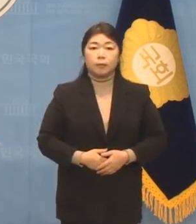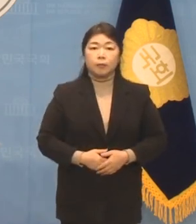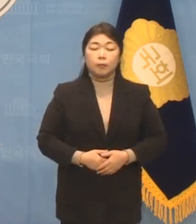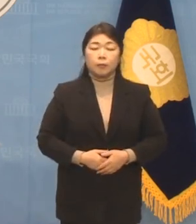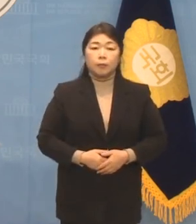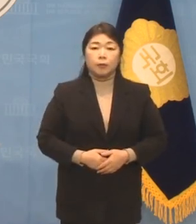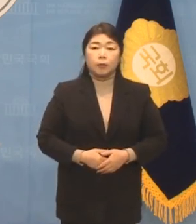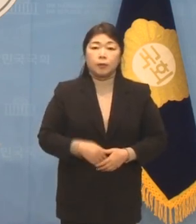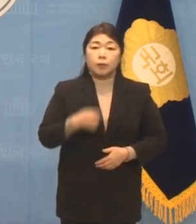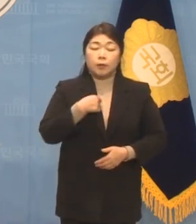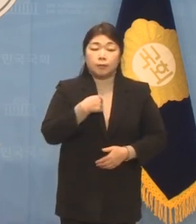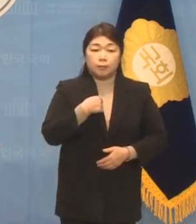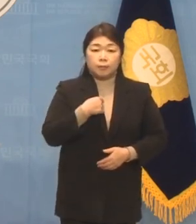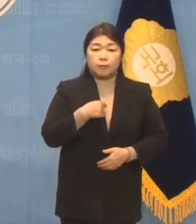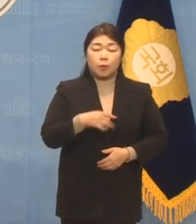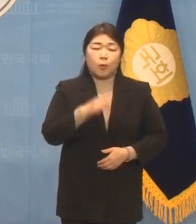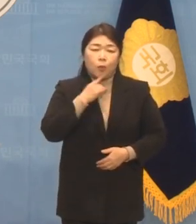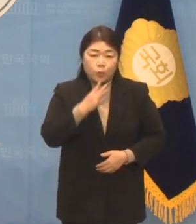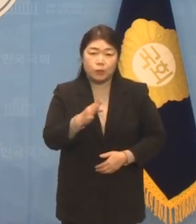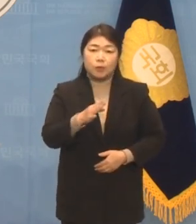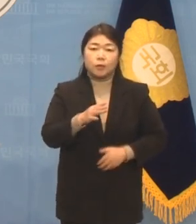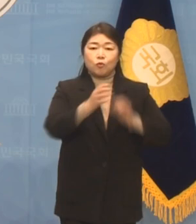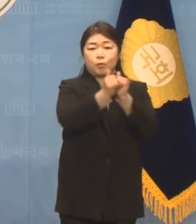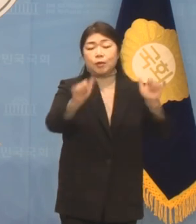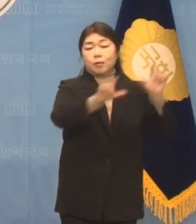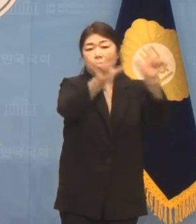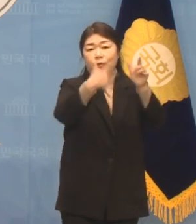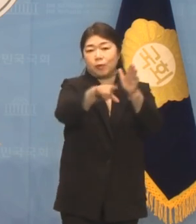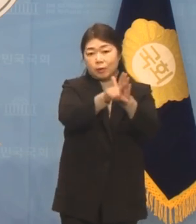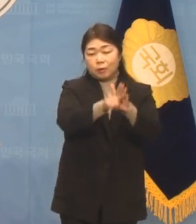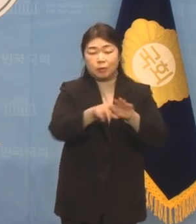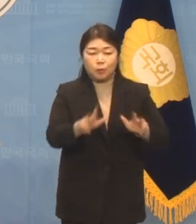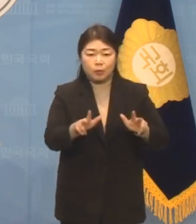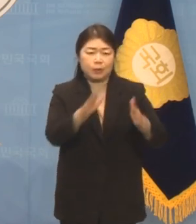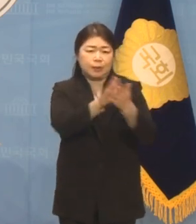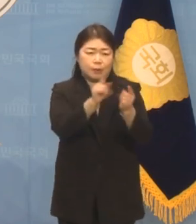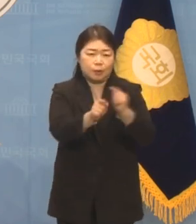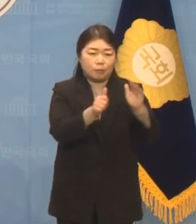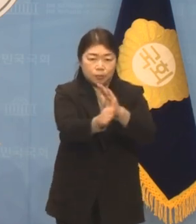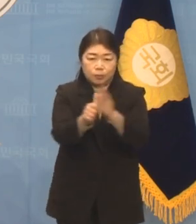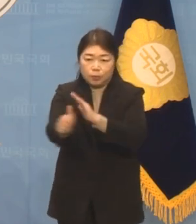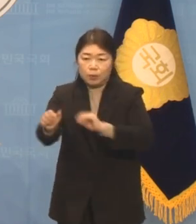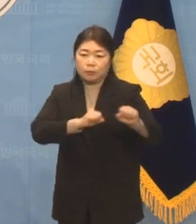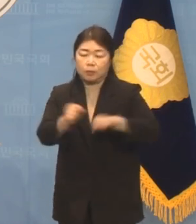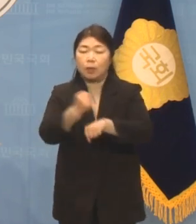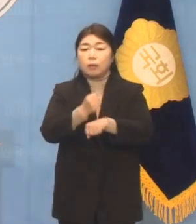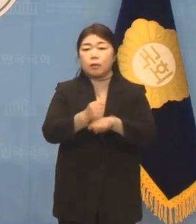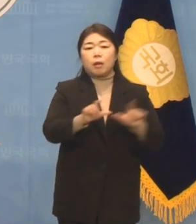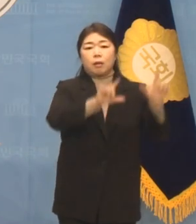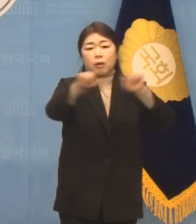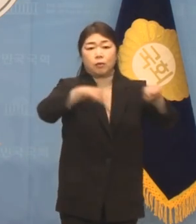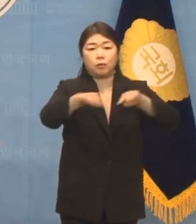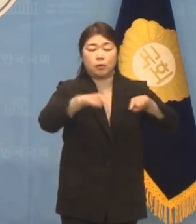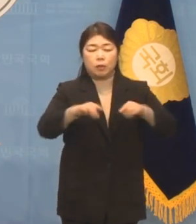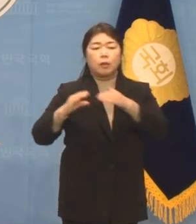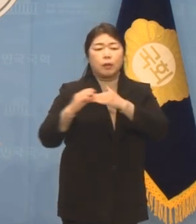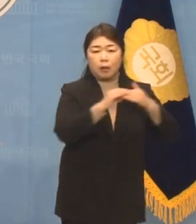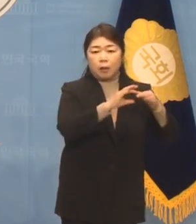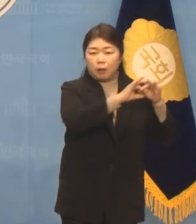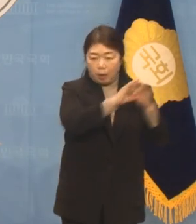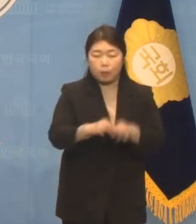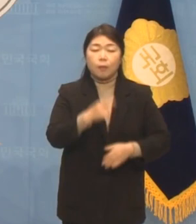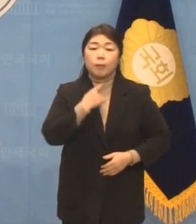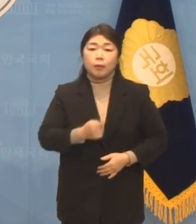노웅래는 오로지 민생, 현장에서 발로 뛰는 생활 정치를 목표로 의정활동을